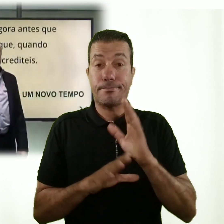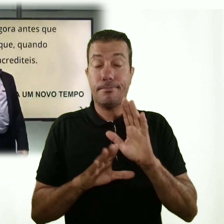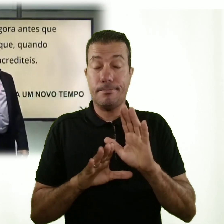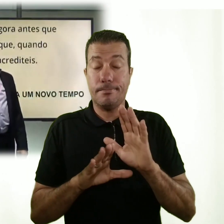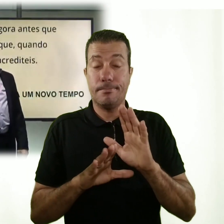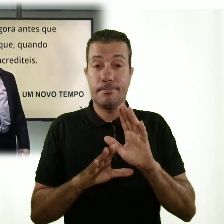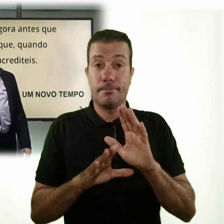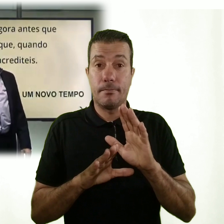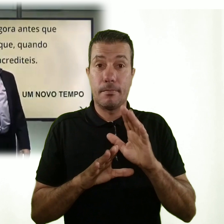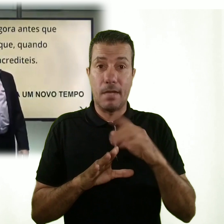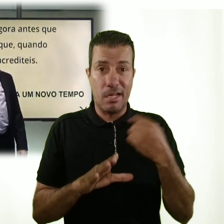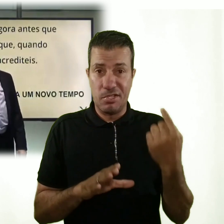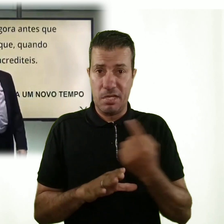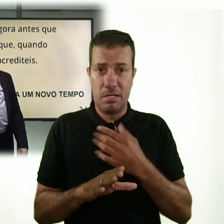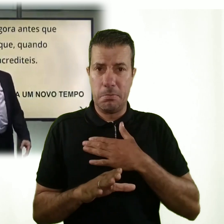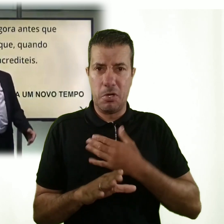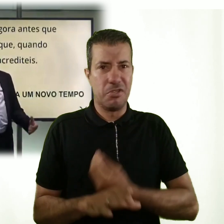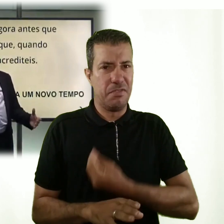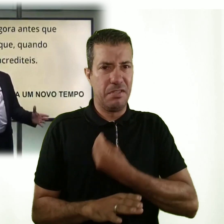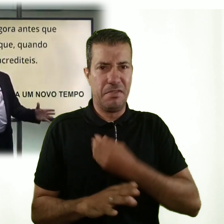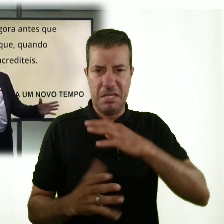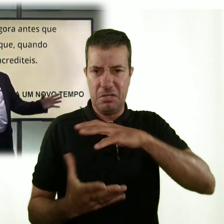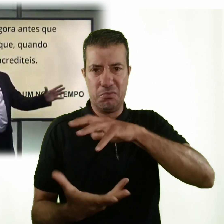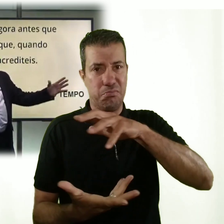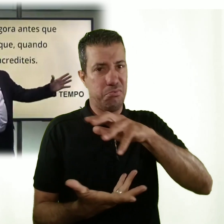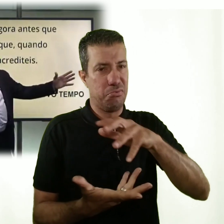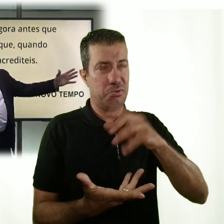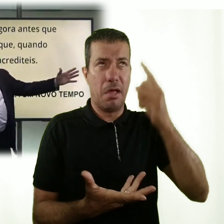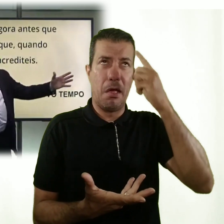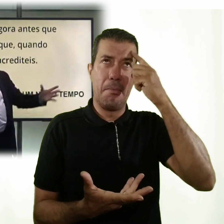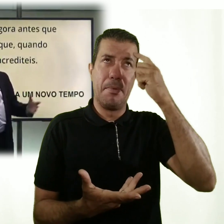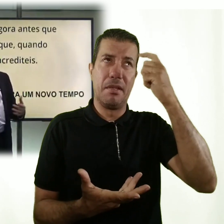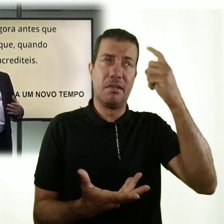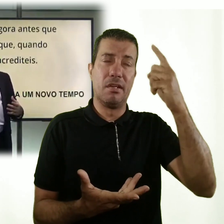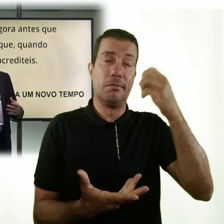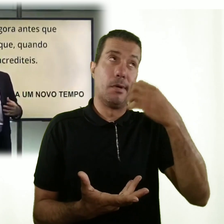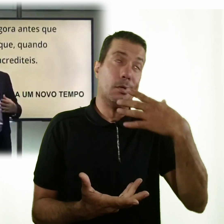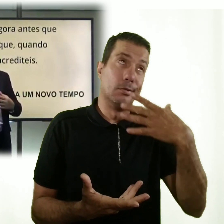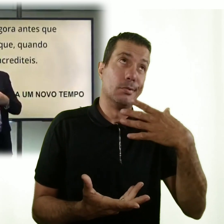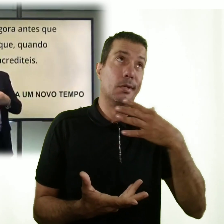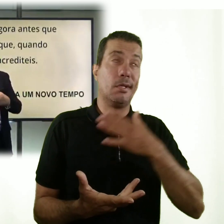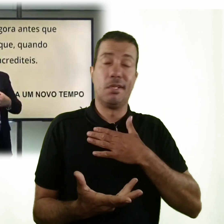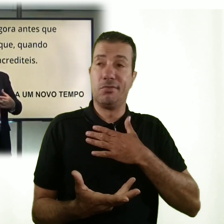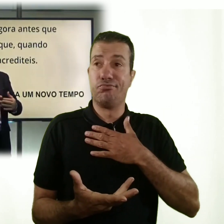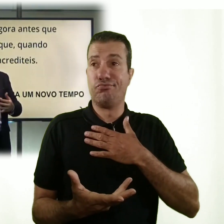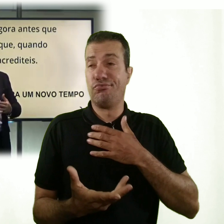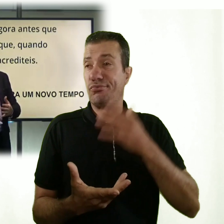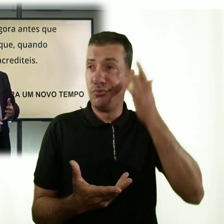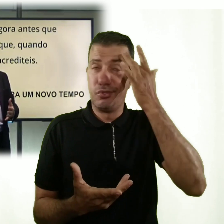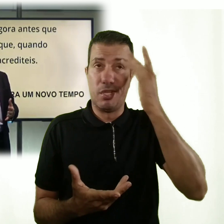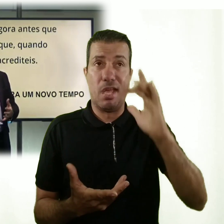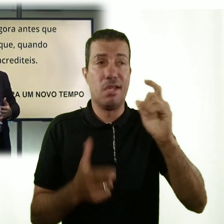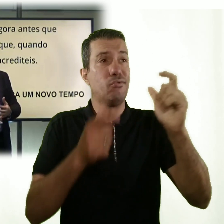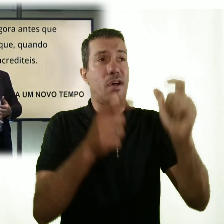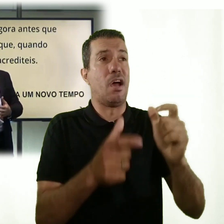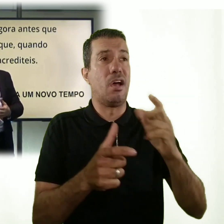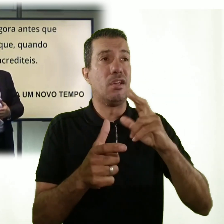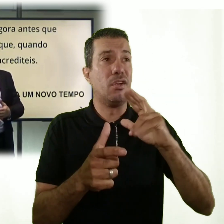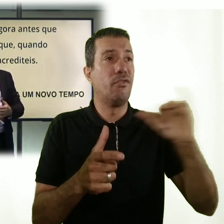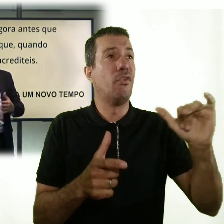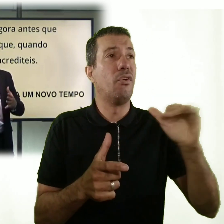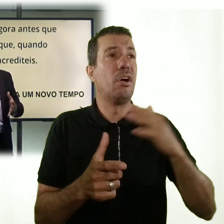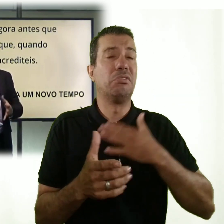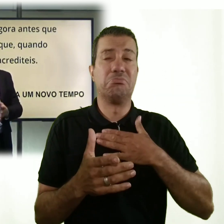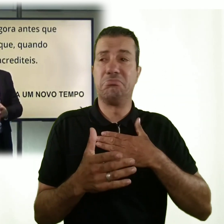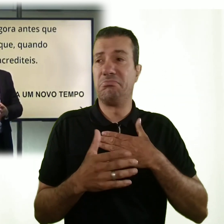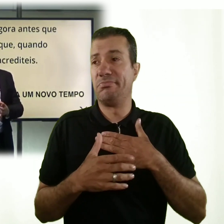A gente não pode viver nesse mundo pensando assim, bom, eu não sei para onde eu vou, então vou viver de qualquer jeito.